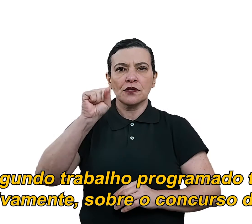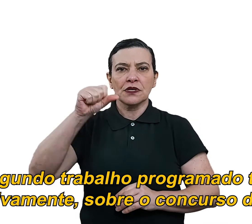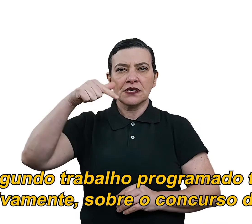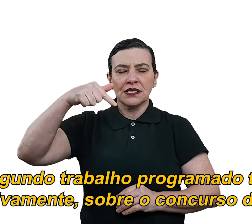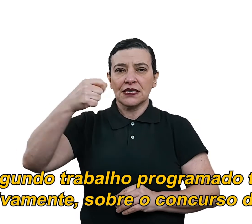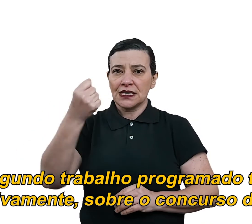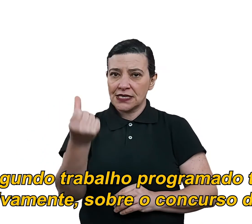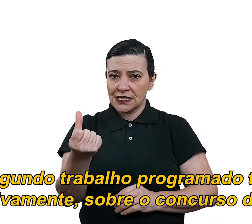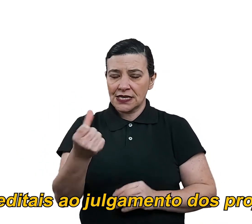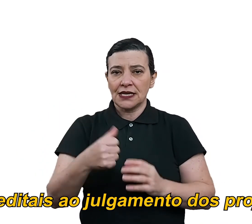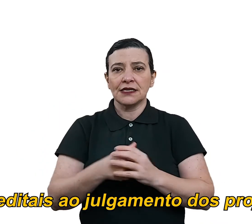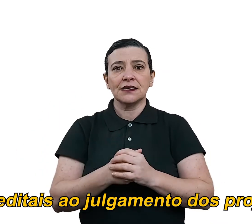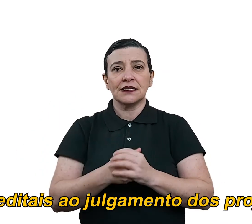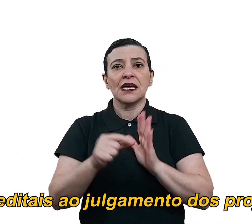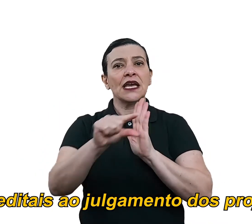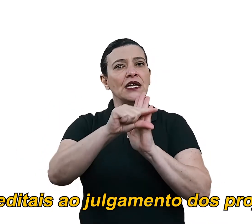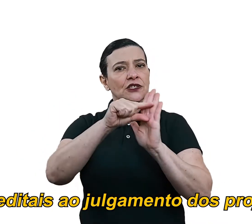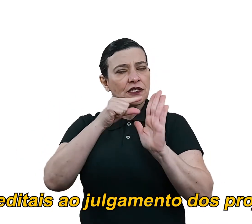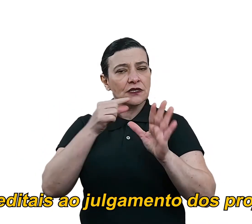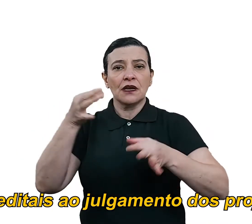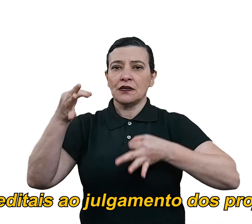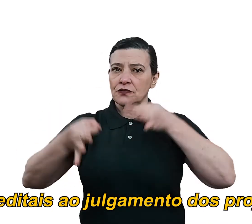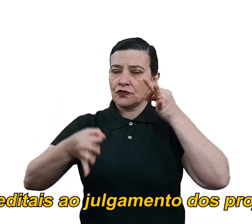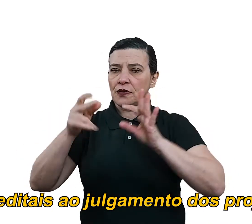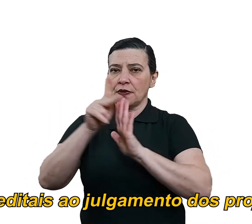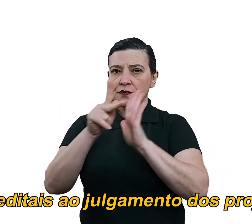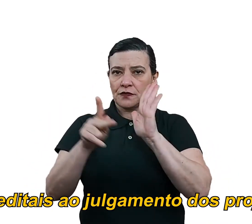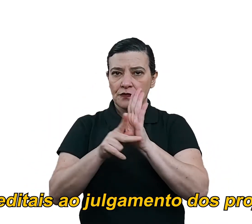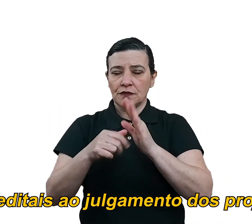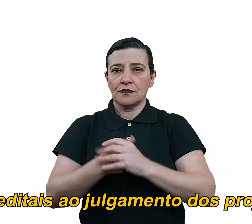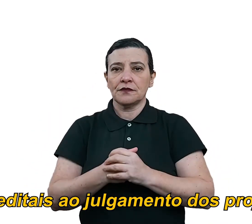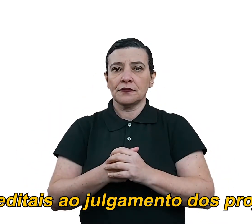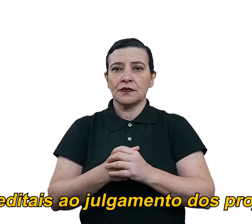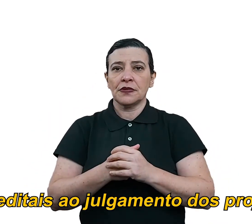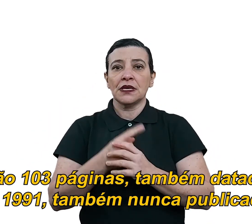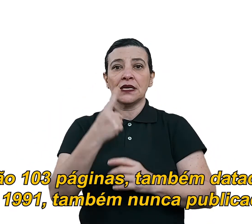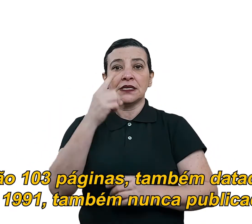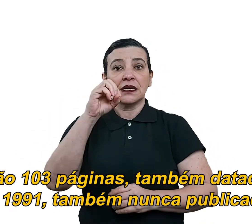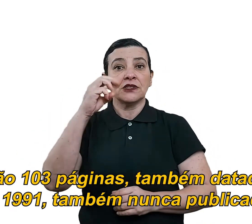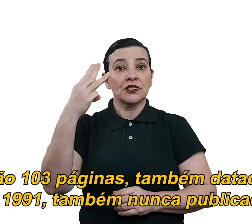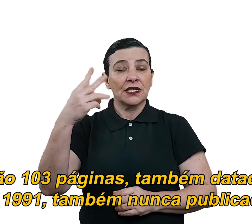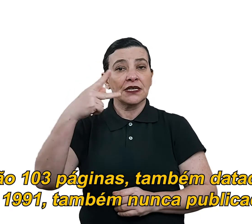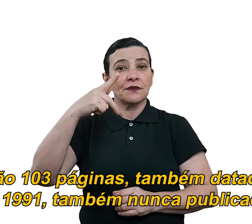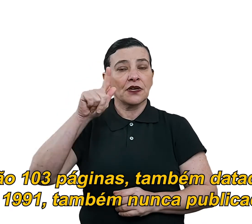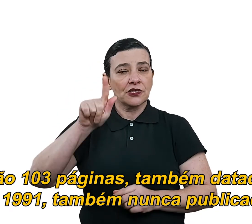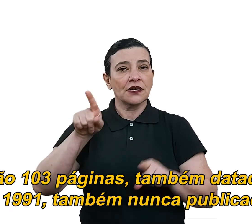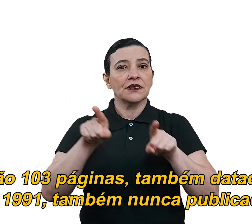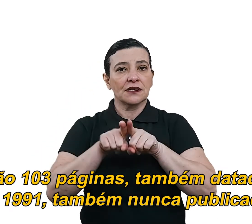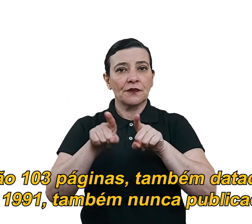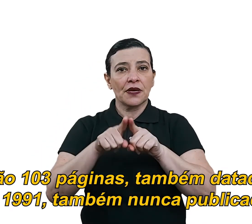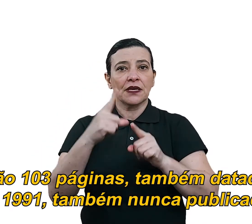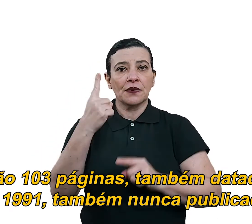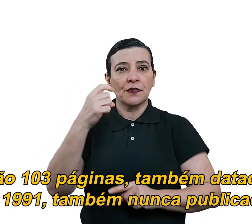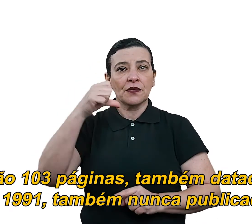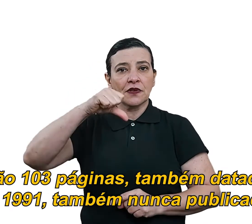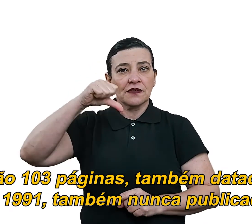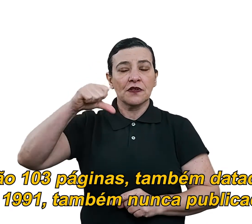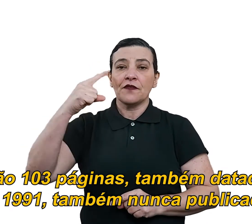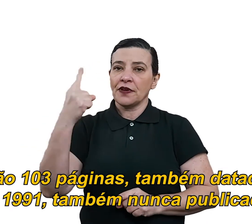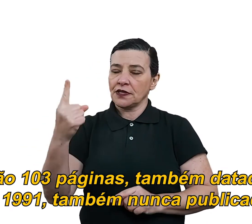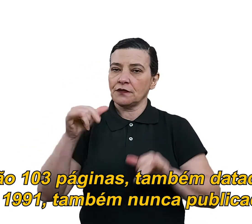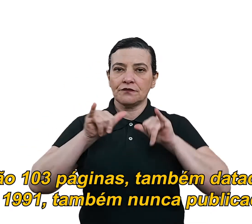de 1876, dos editais ao julgamento dos projetos. São 103 páginas, também datado